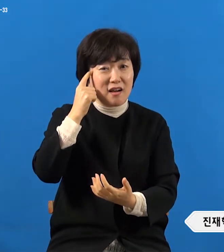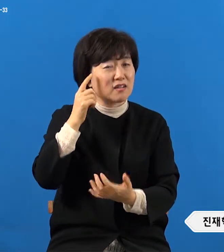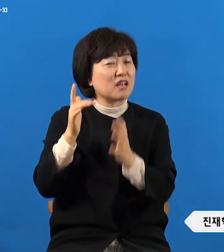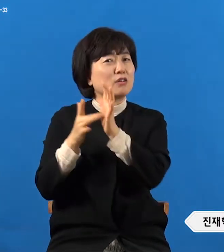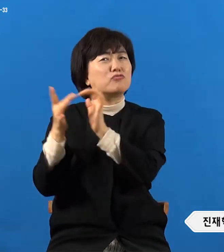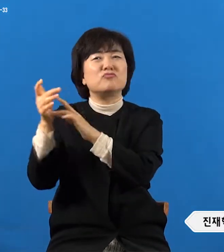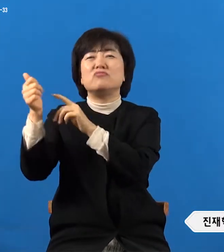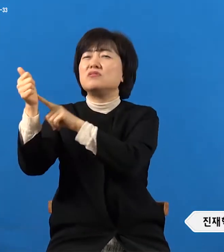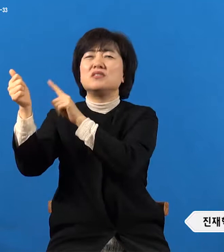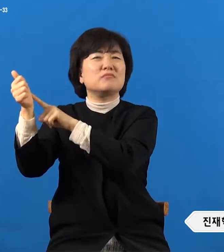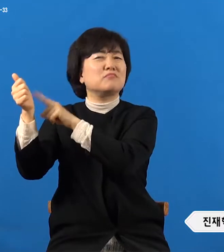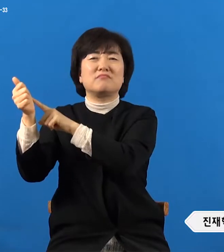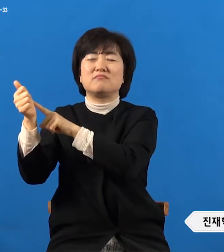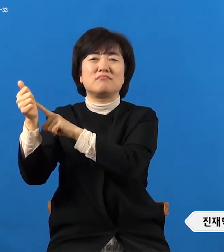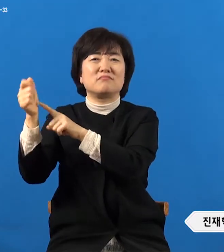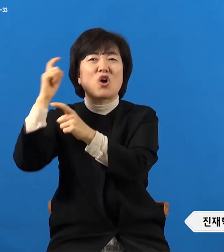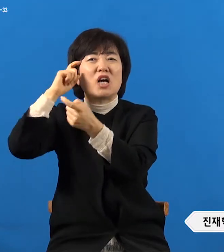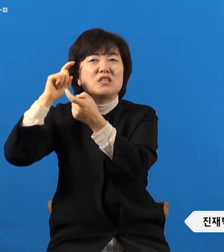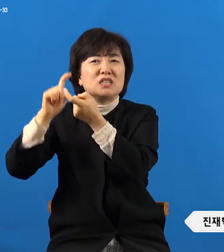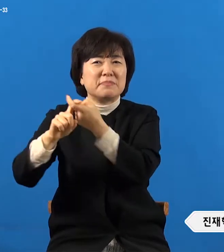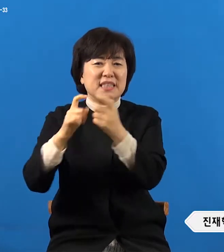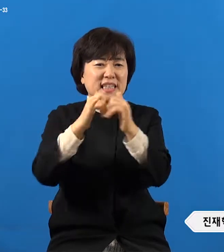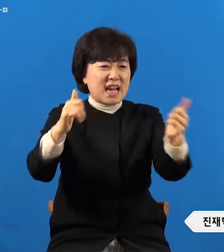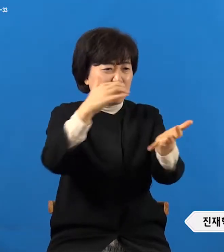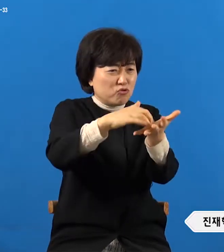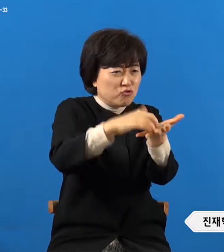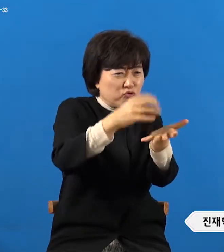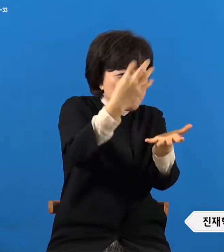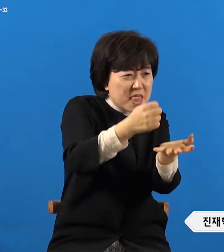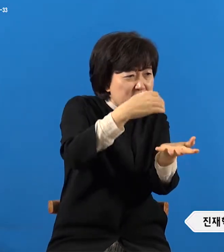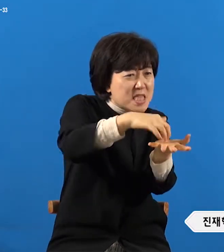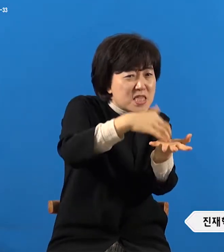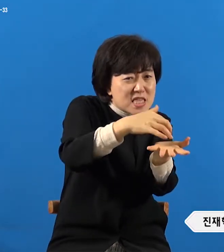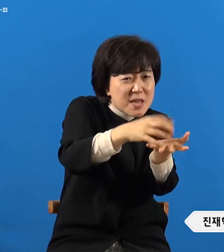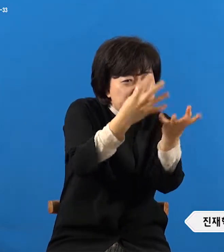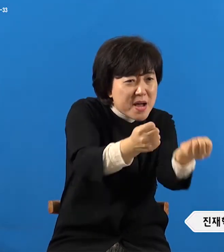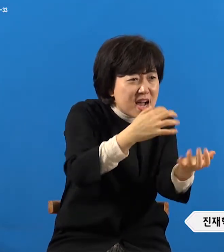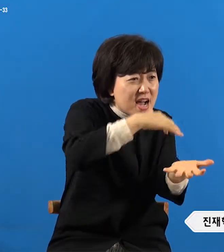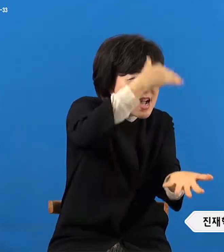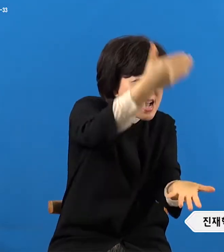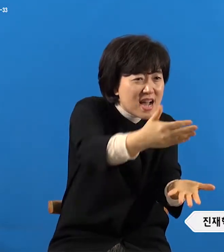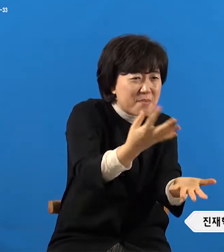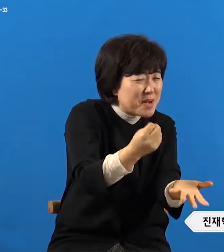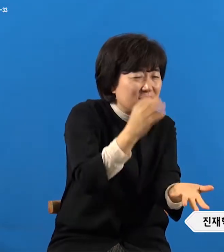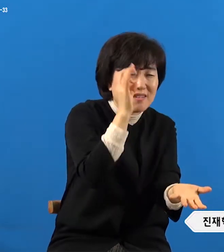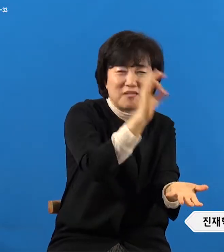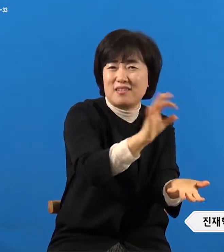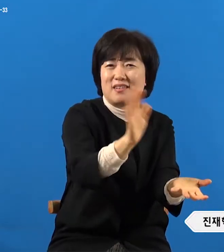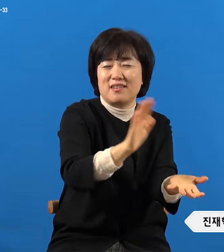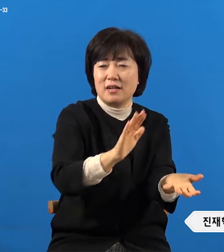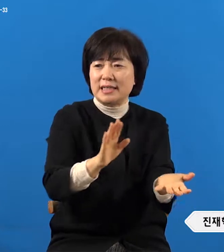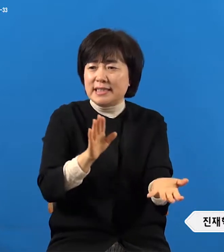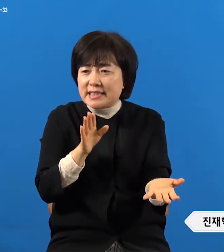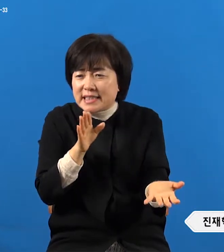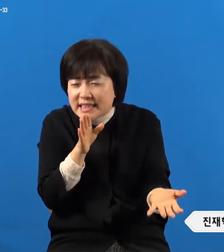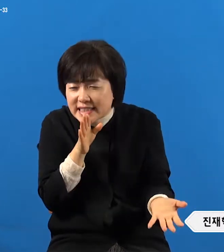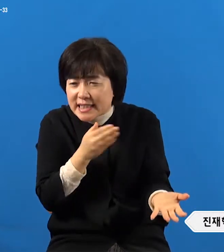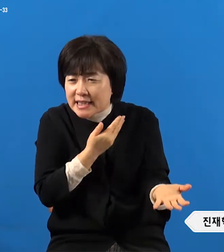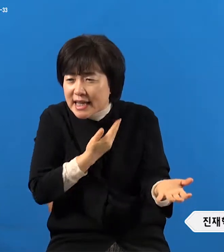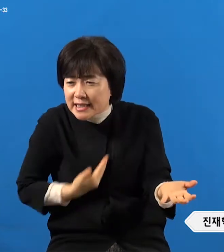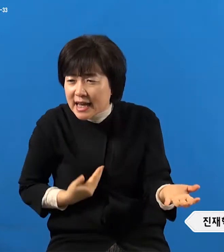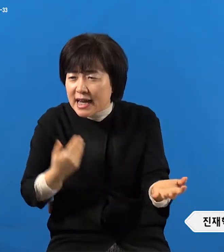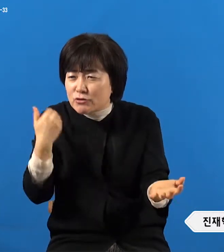관심사는 얼마나 많이 모이냐가 아니라 얼마나 과연 제자가 있느냐가 우리 주님의